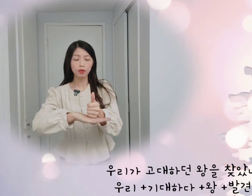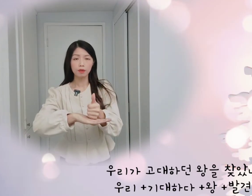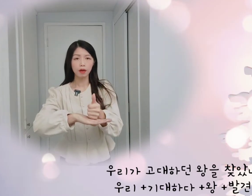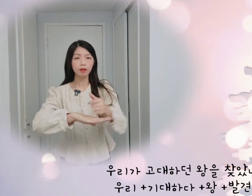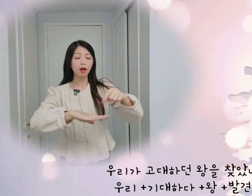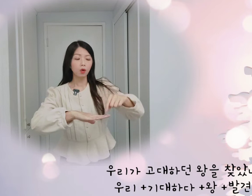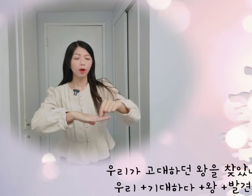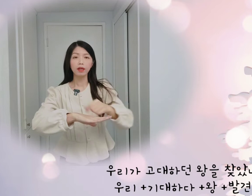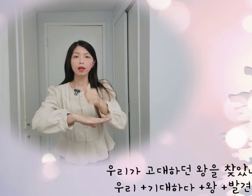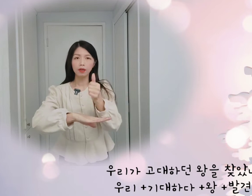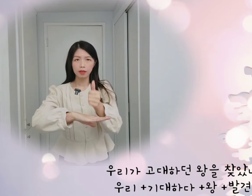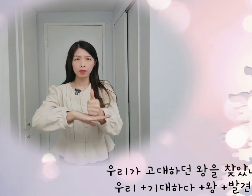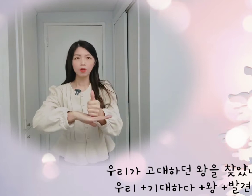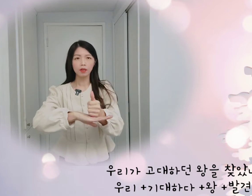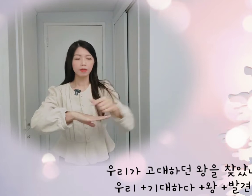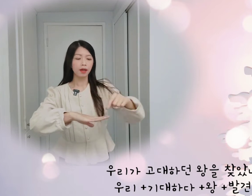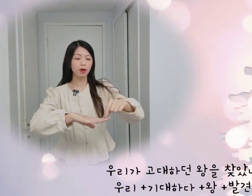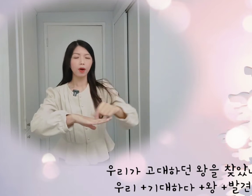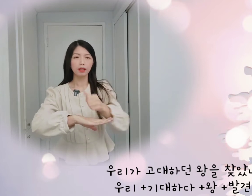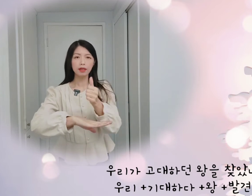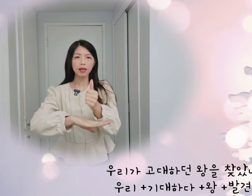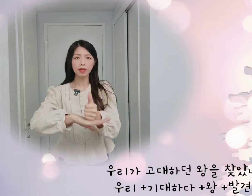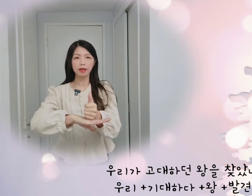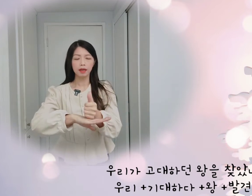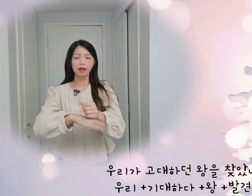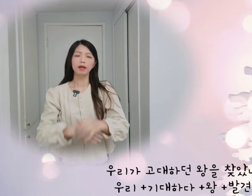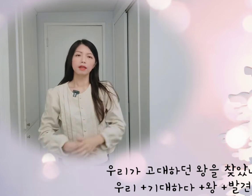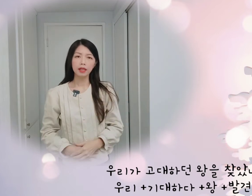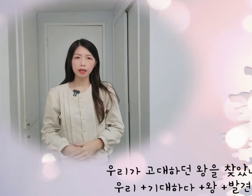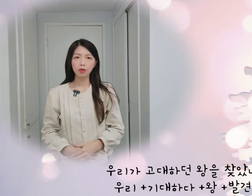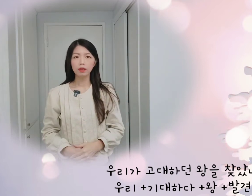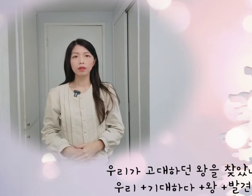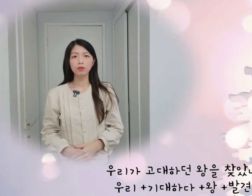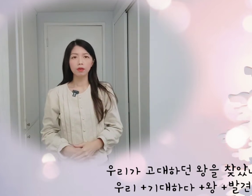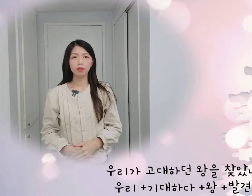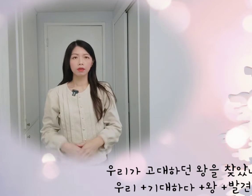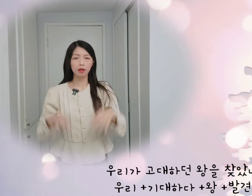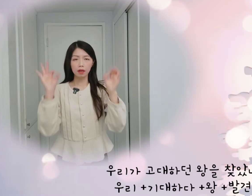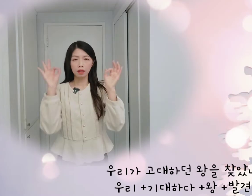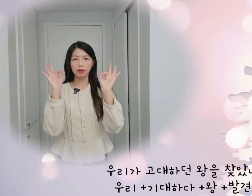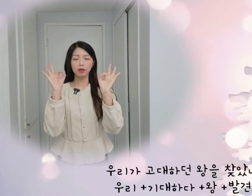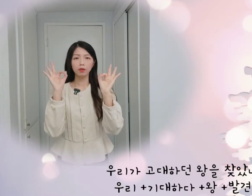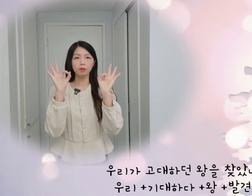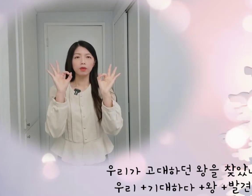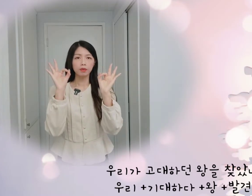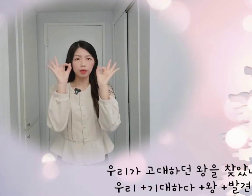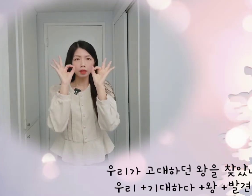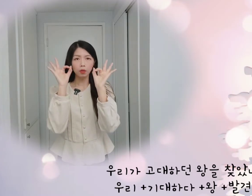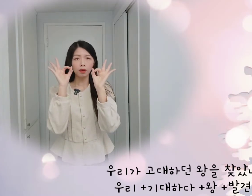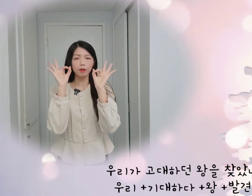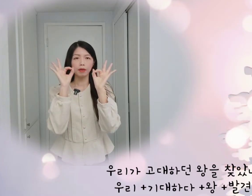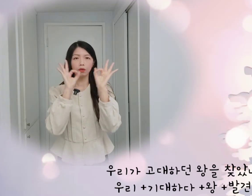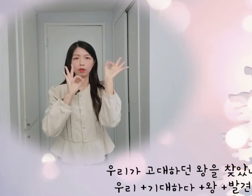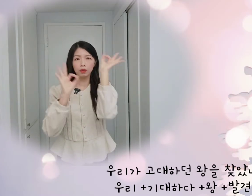위에 올려주시면 왕이라고 한 뜻의 수어가 됩니다. 왕을 찾았네. 찾다라고 한 뜻의 수어는 양손